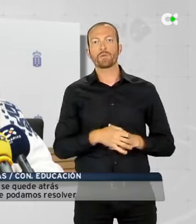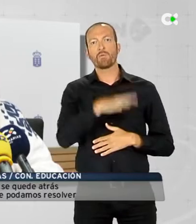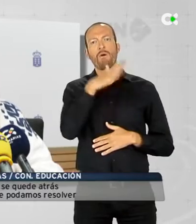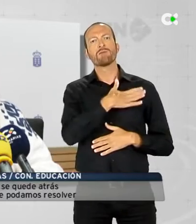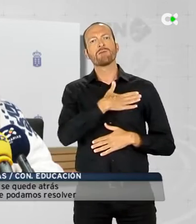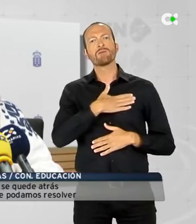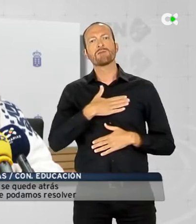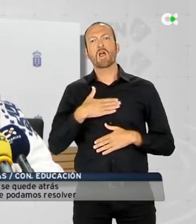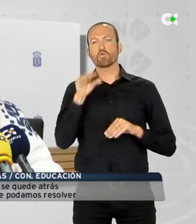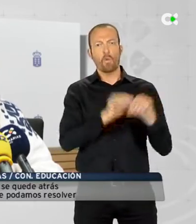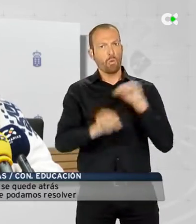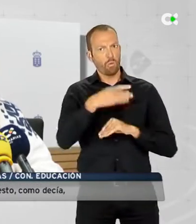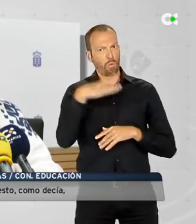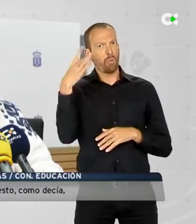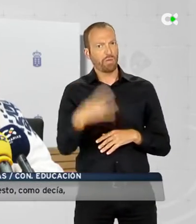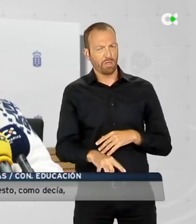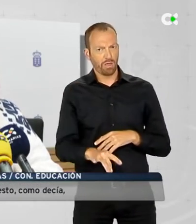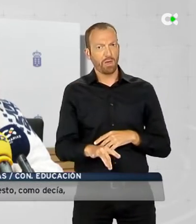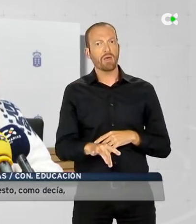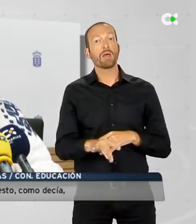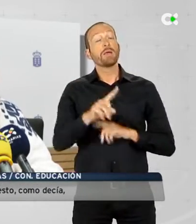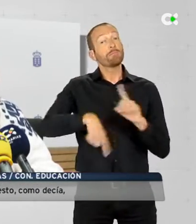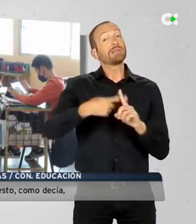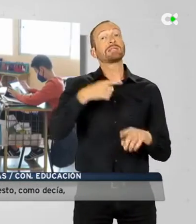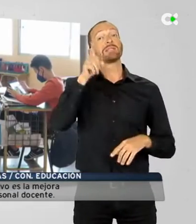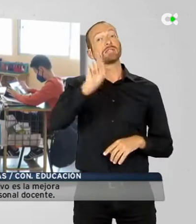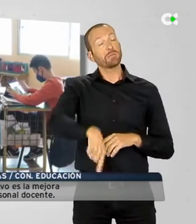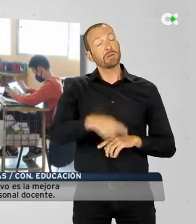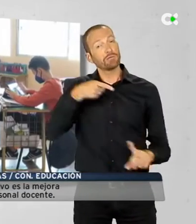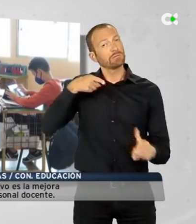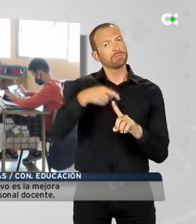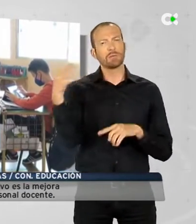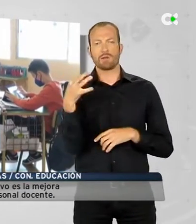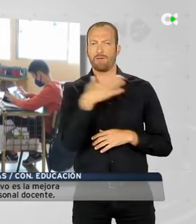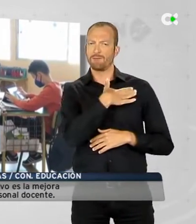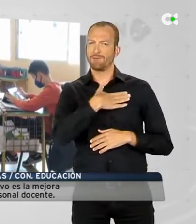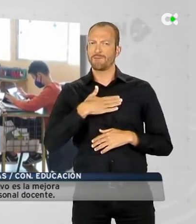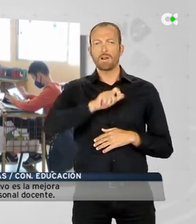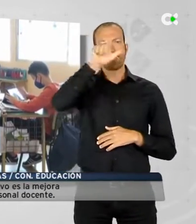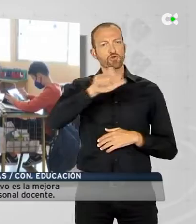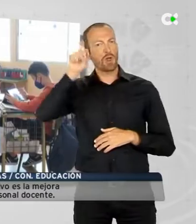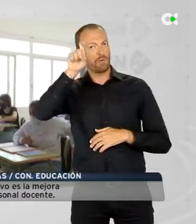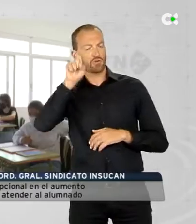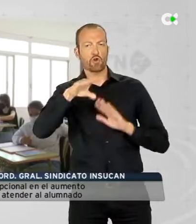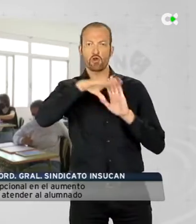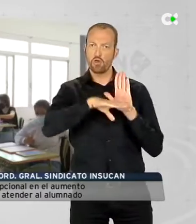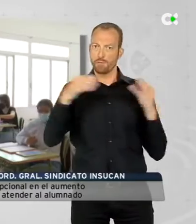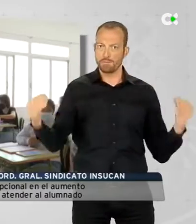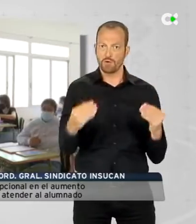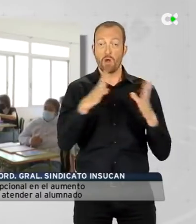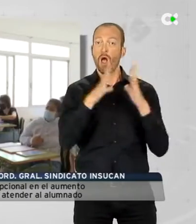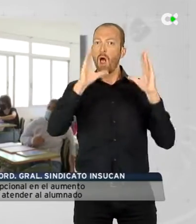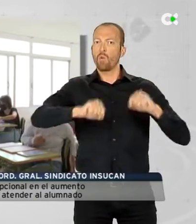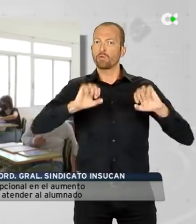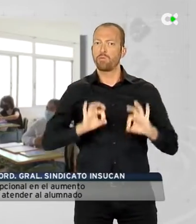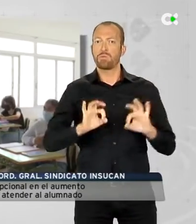motivos que podamos resolver. Y por supuesto, como decía, otro de los objetivos es la mejora del personal docente. Un acuerdo excepcional